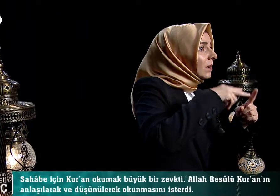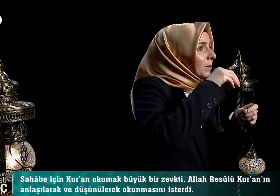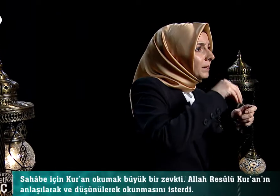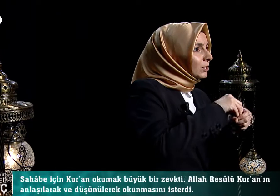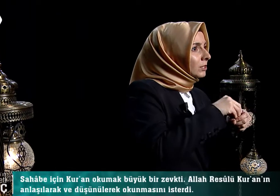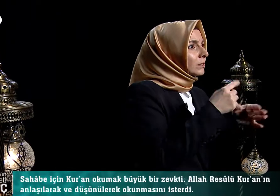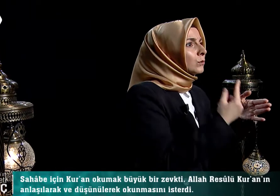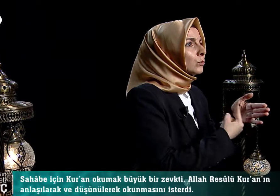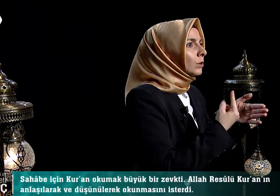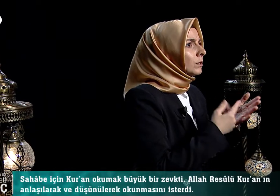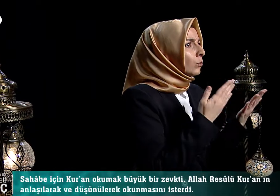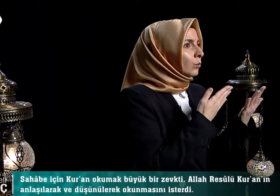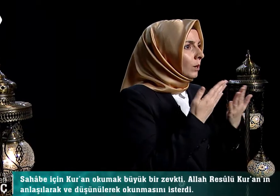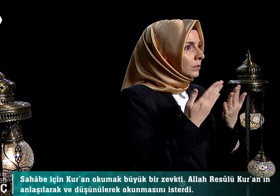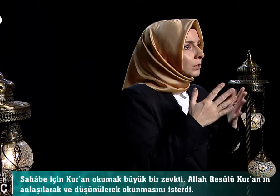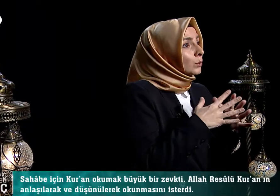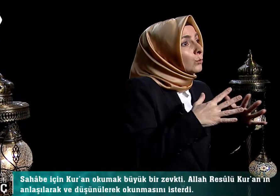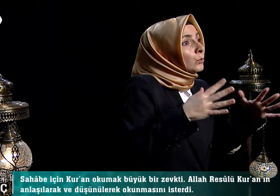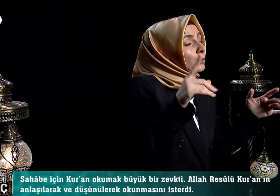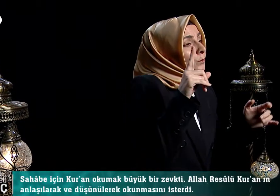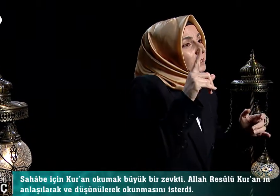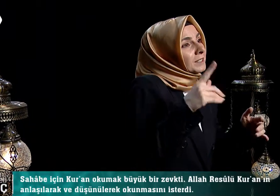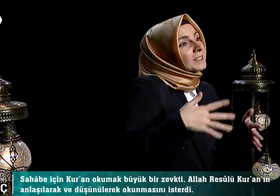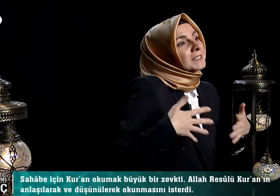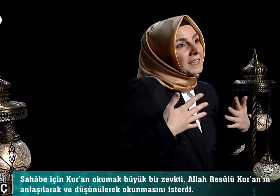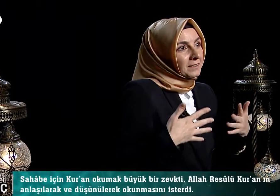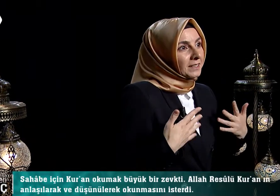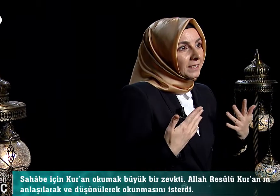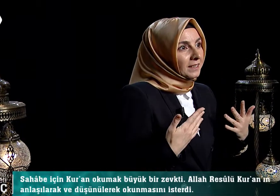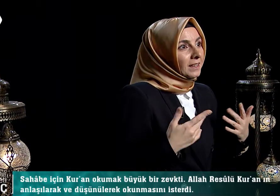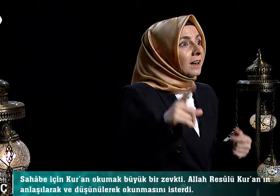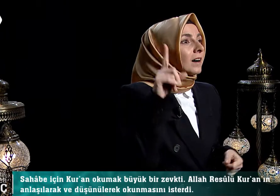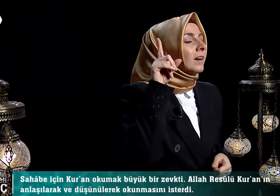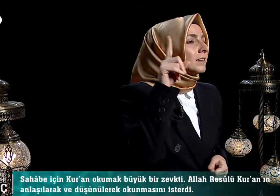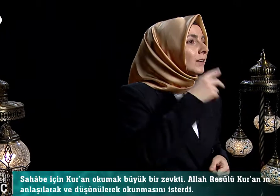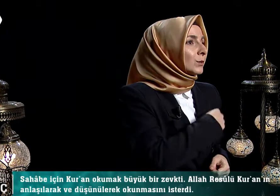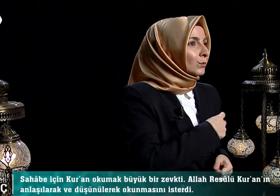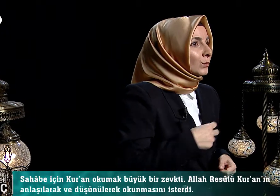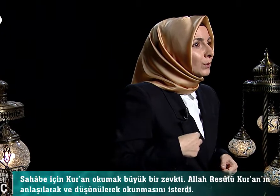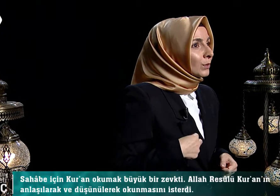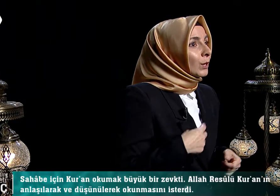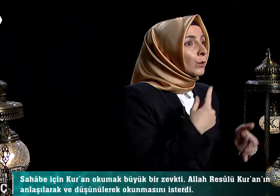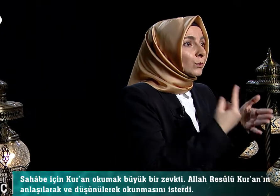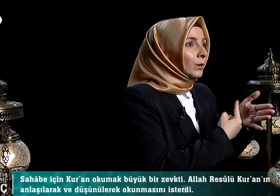Sahabe için Kur'an okumak büyük bir zevkti. Allah Resulü